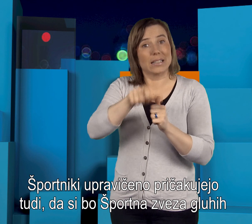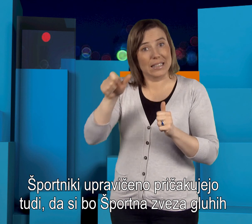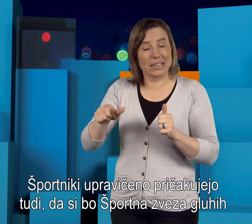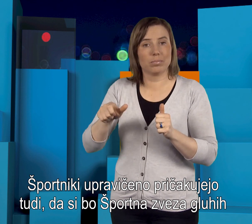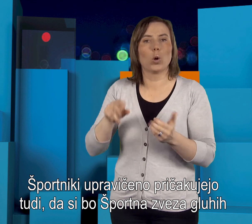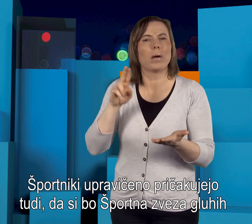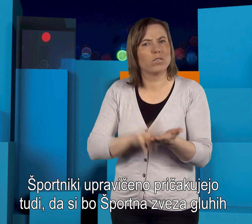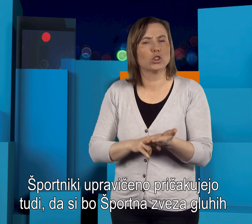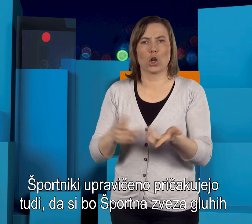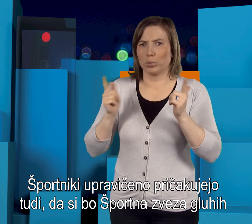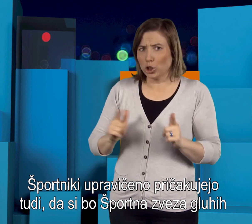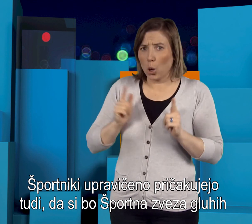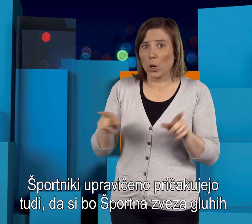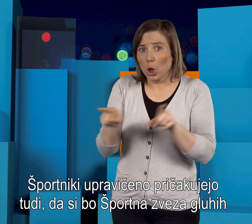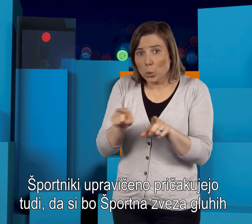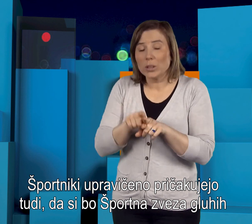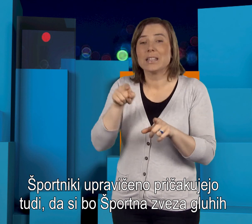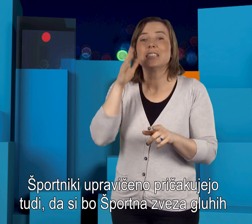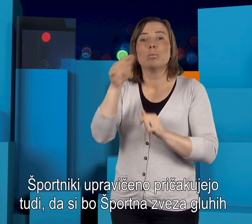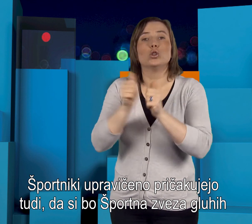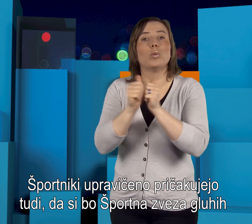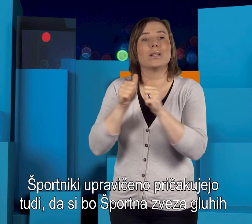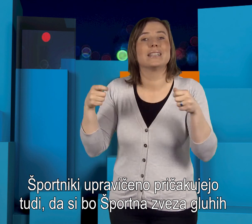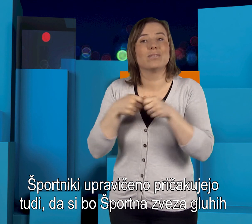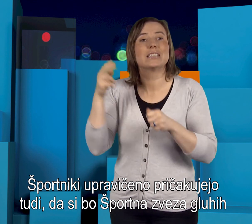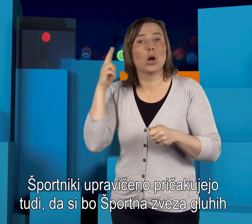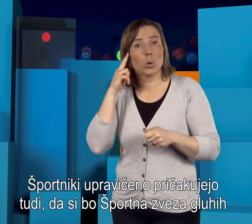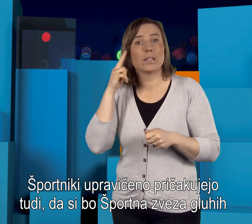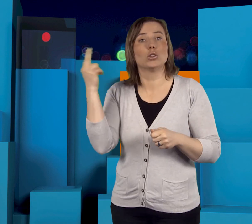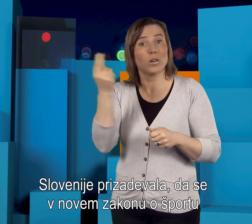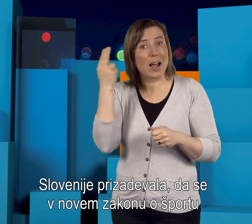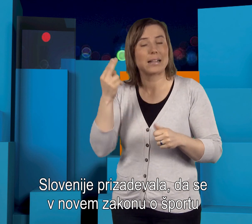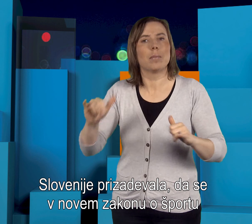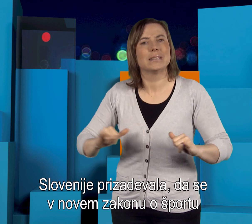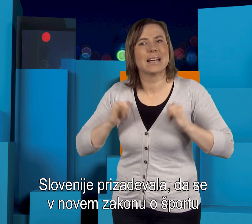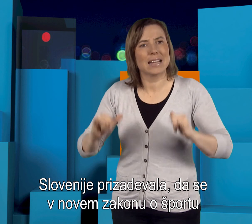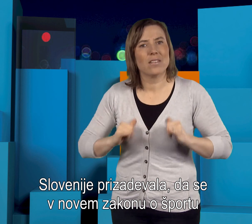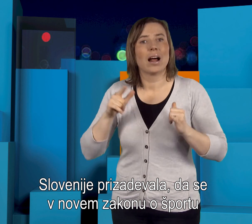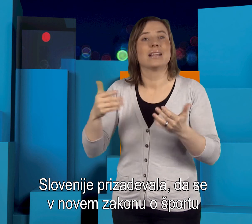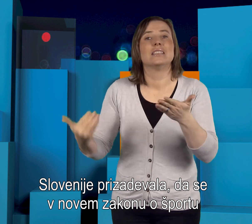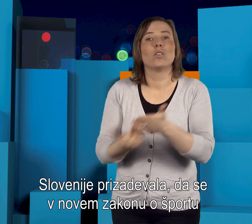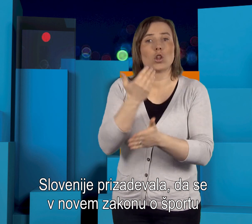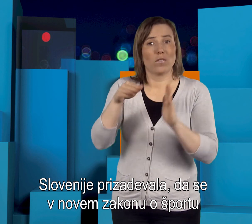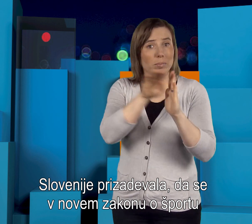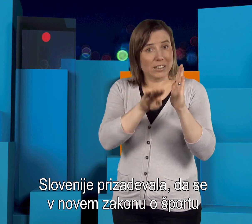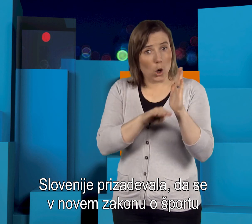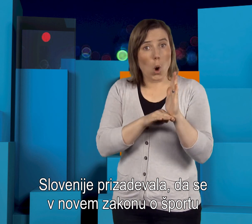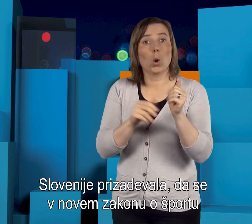Športniki upravičeno pričakujejo tudi, da si bo Športna zveza gluhih Slovenije prizadevala, da se v novem zakonu o športu